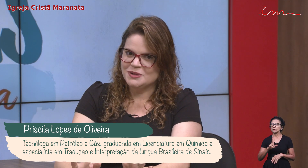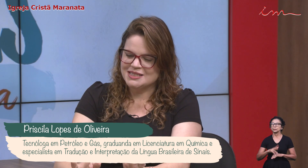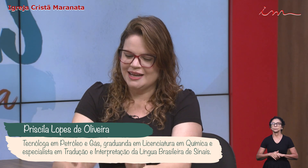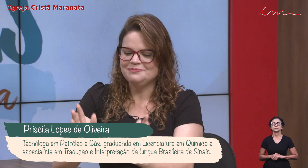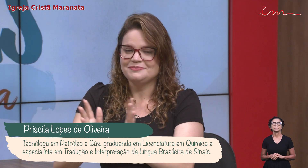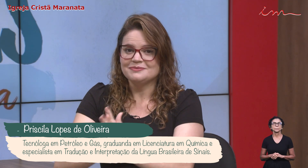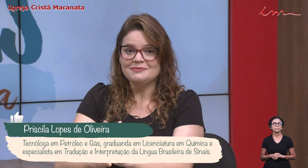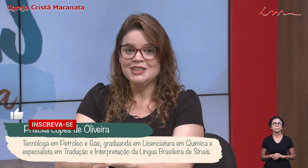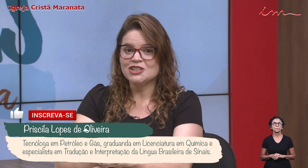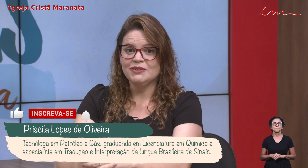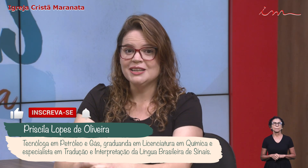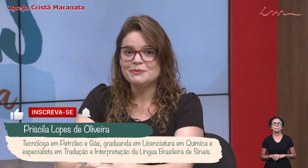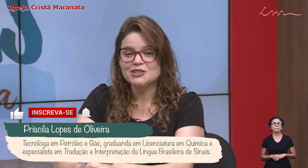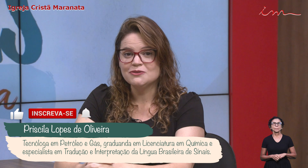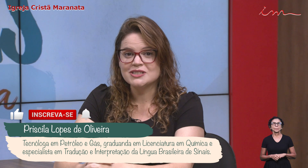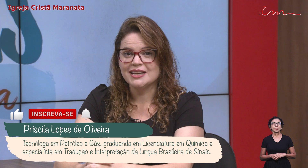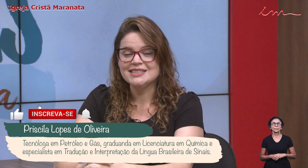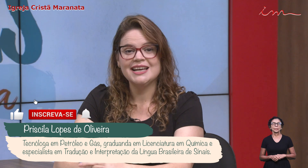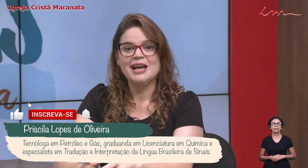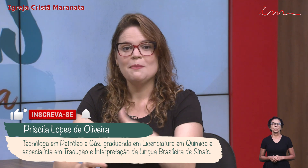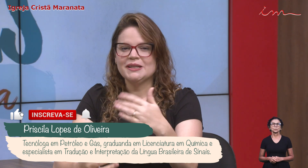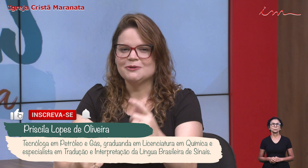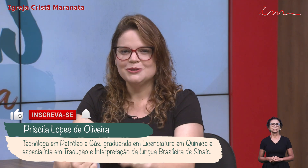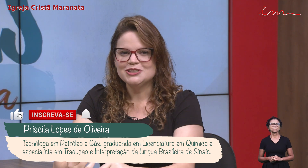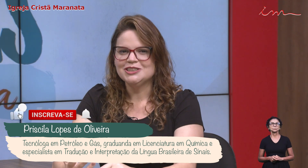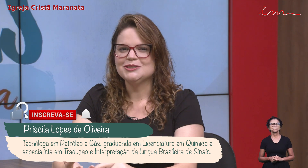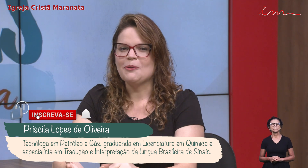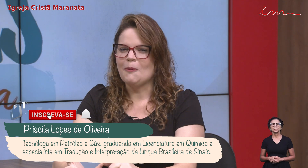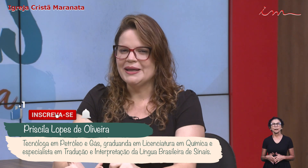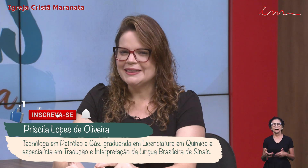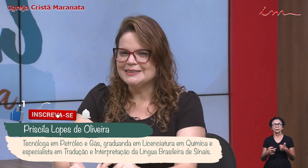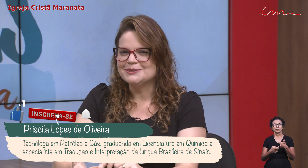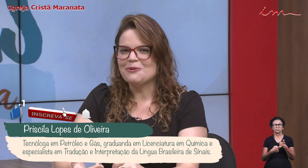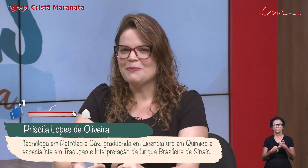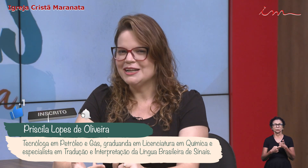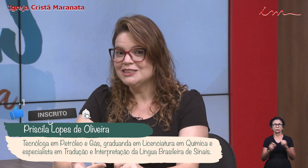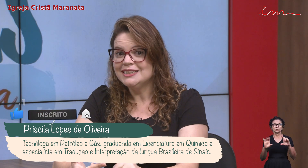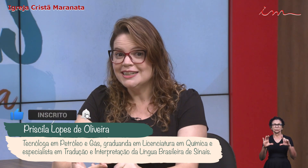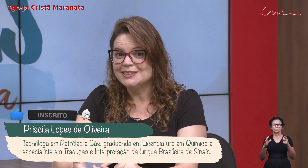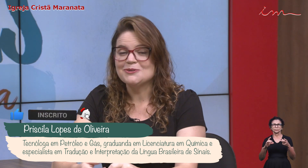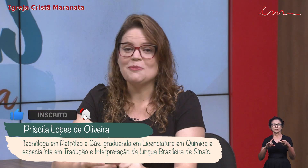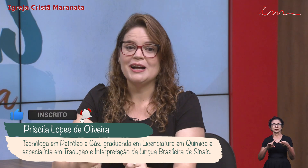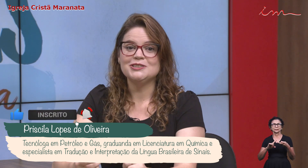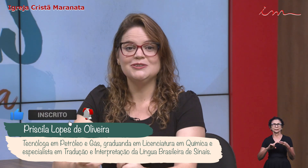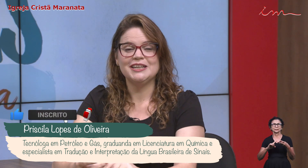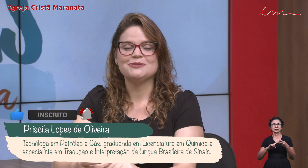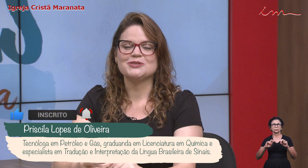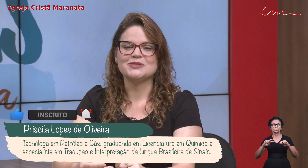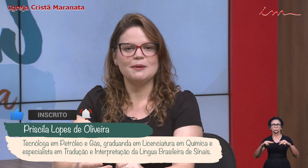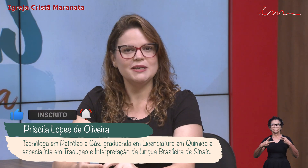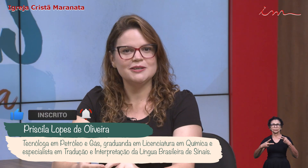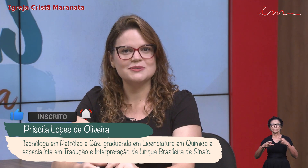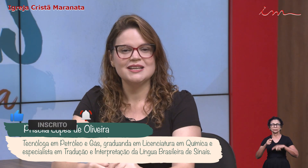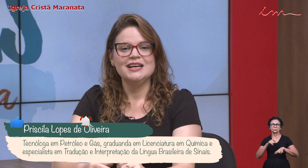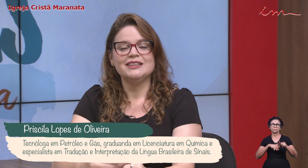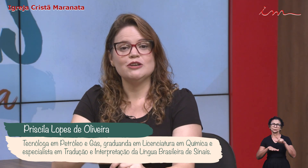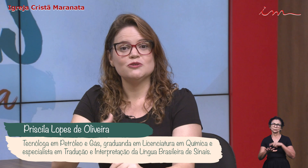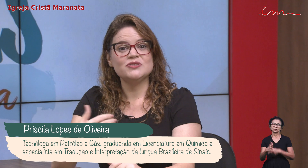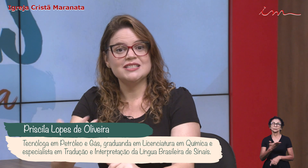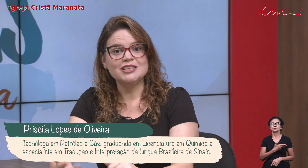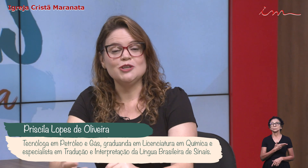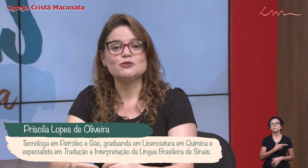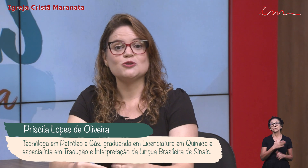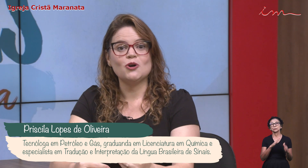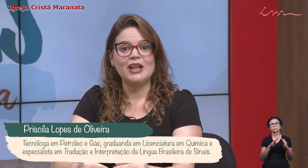da gente começar, já venho aqui pedir vocês para estar curtindo, comentando, compartilhando, compartilhe o link para os seus amigos, né,